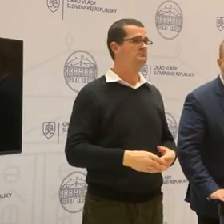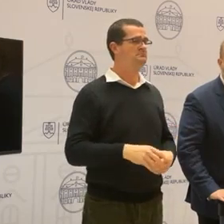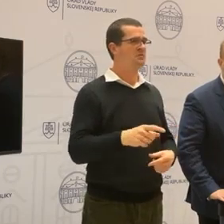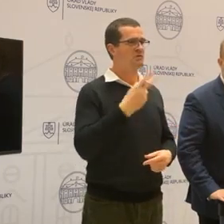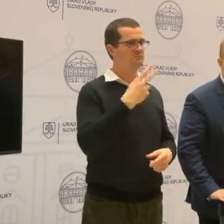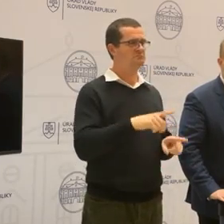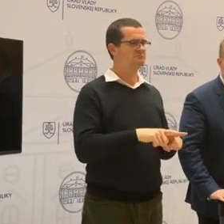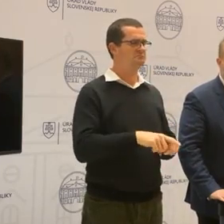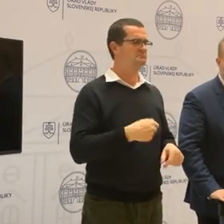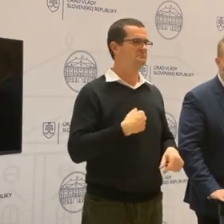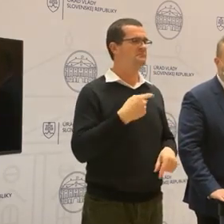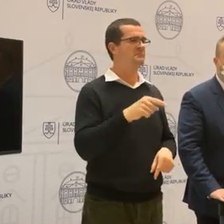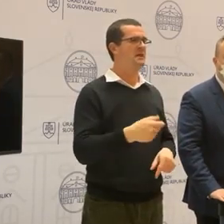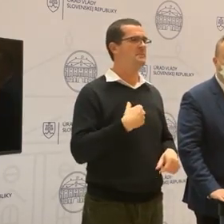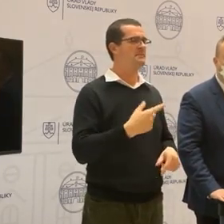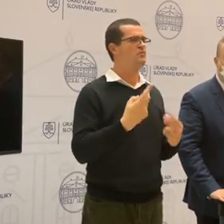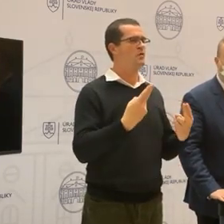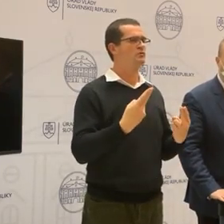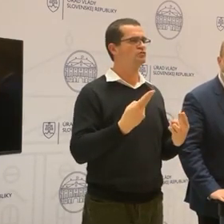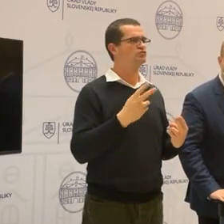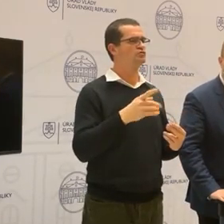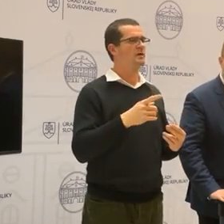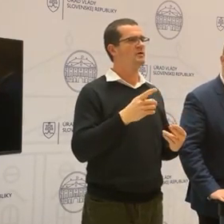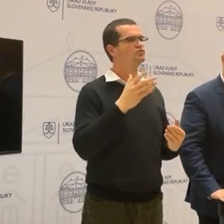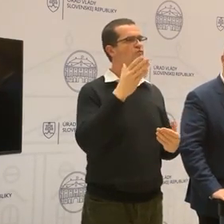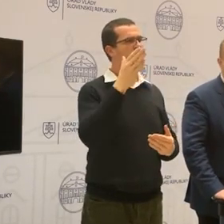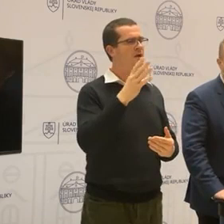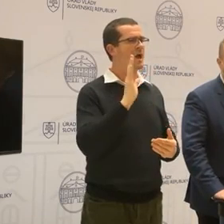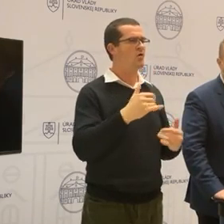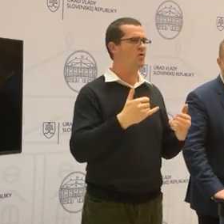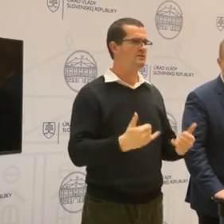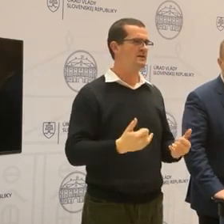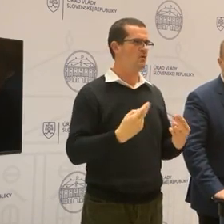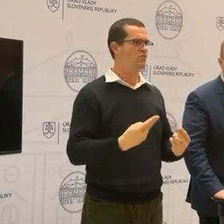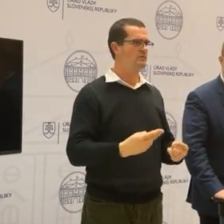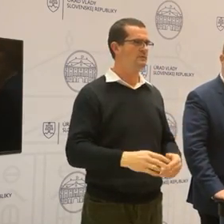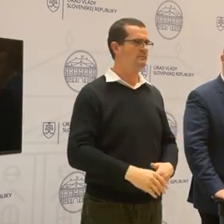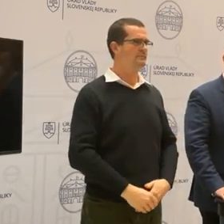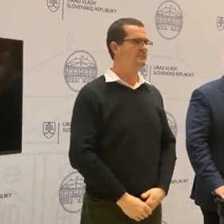To vnímam tak, ako som povedal, že tam sú pre mňa oveľa dôležitejšie trendy, než nejaké aktuálne hodnoty.